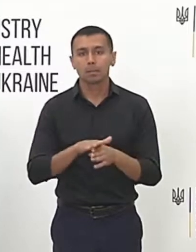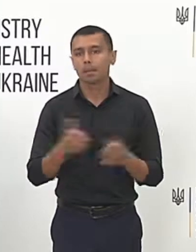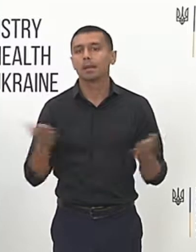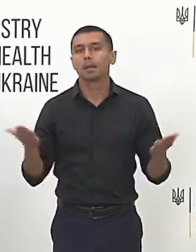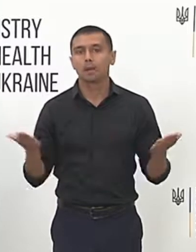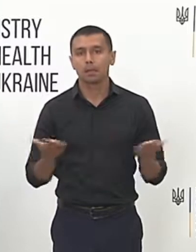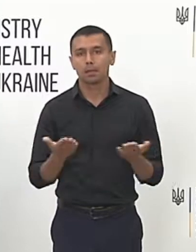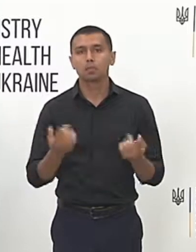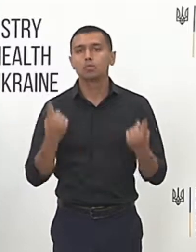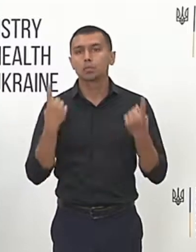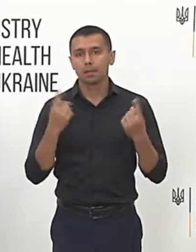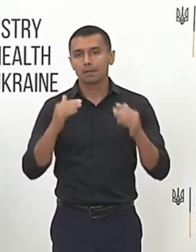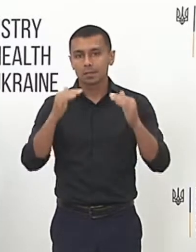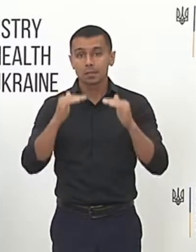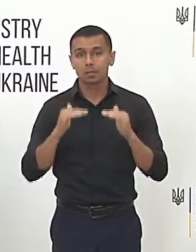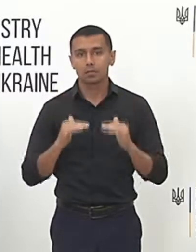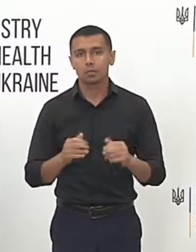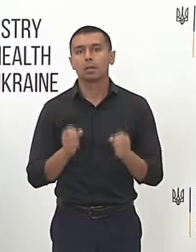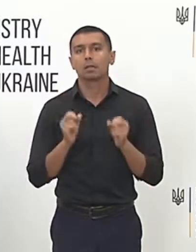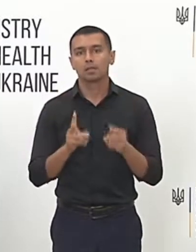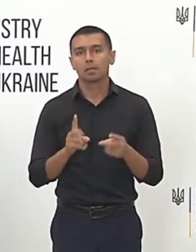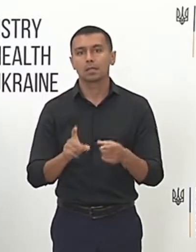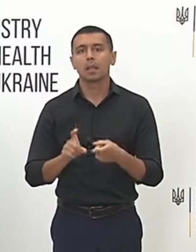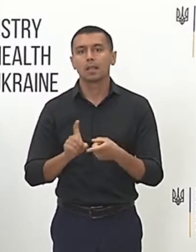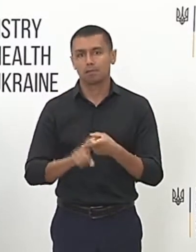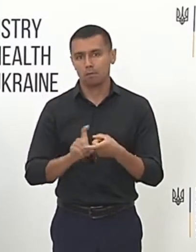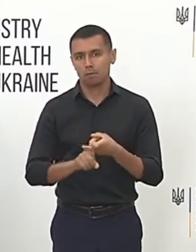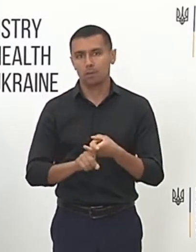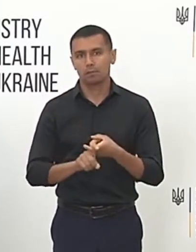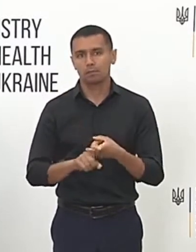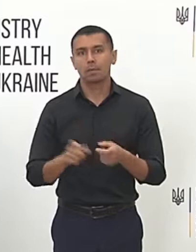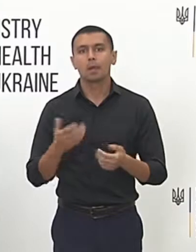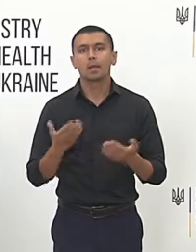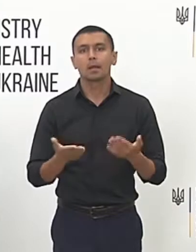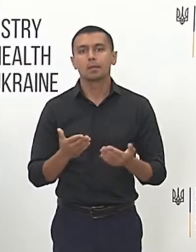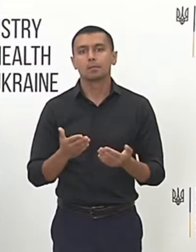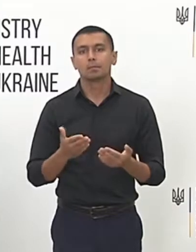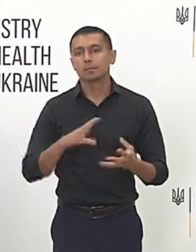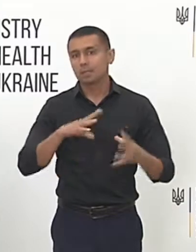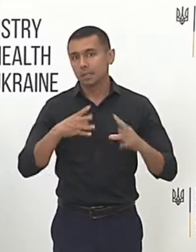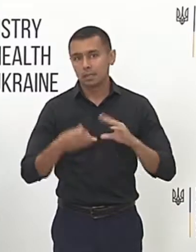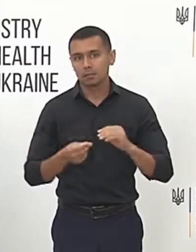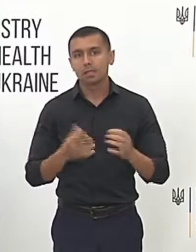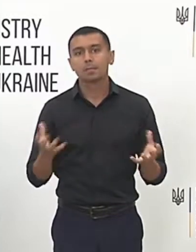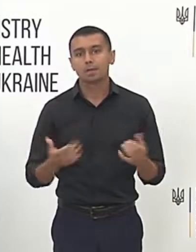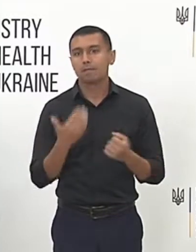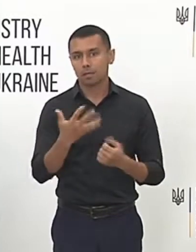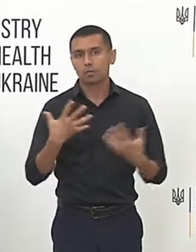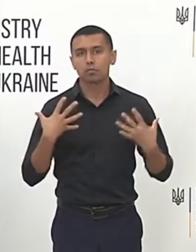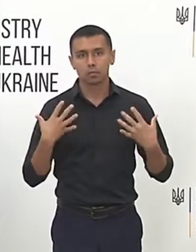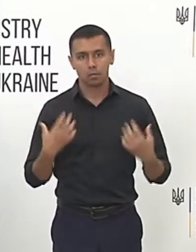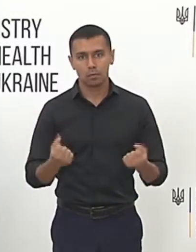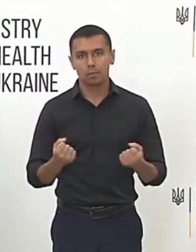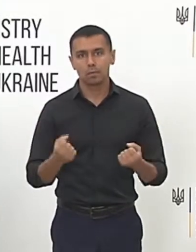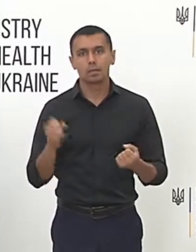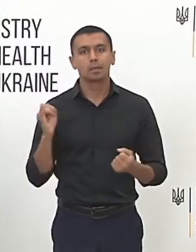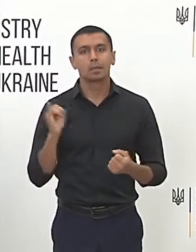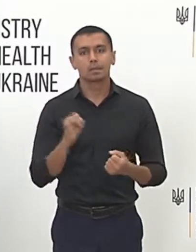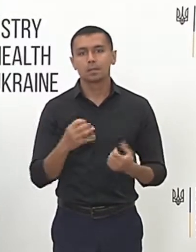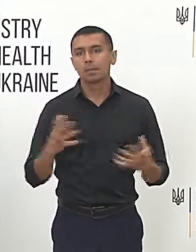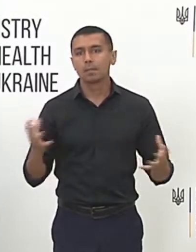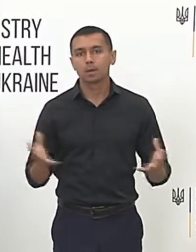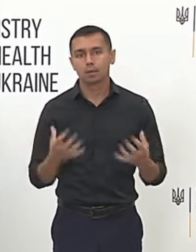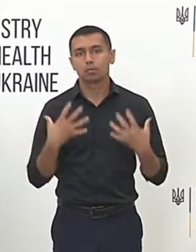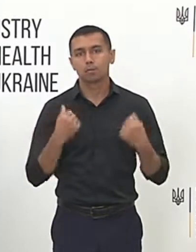яких суттєво знижує ризик інфікування. А як слідство, збереже ваше здоров'я і